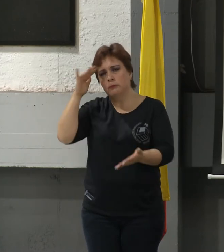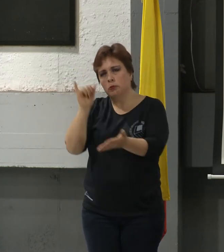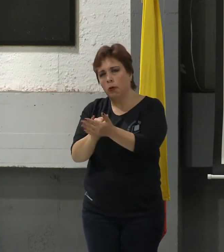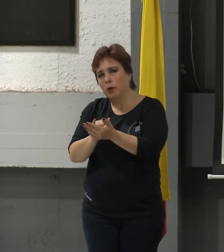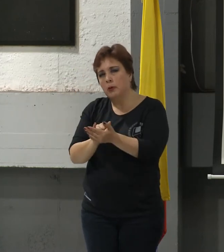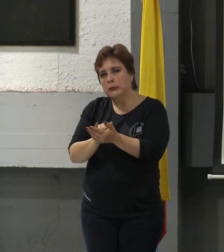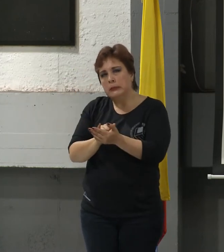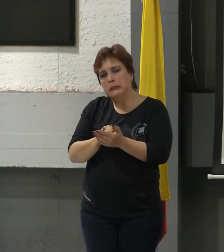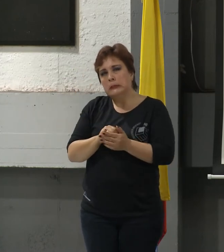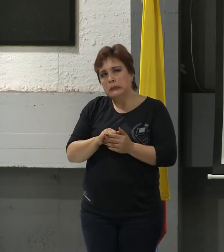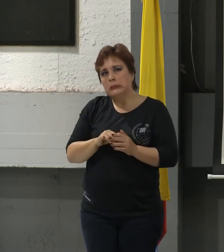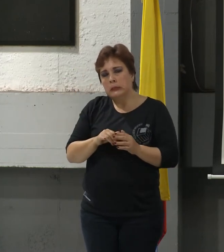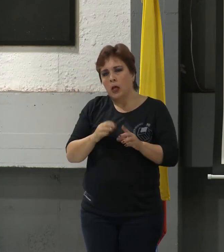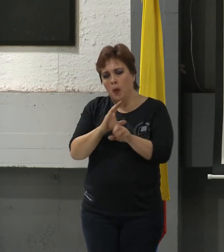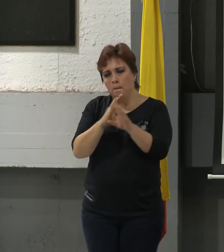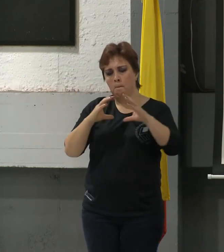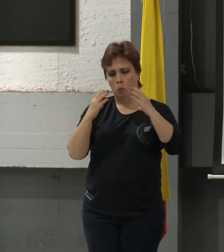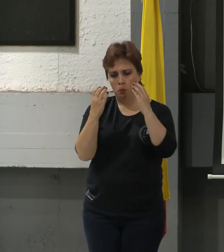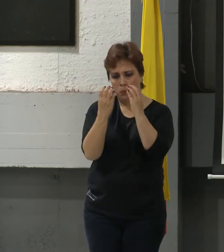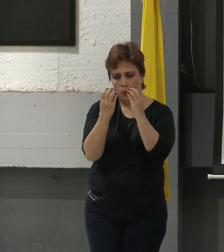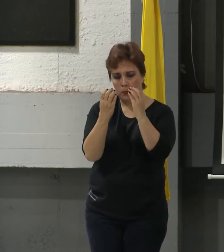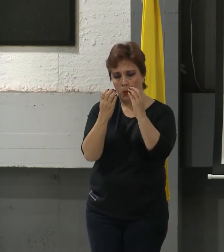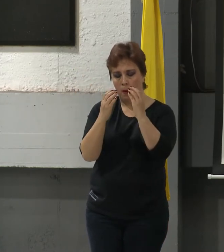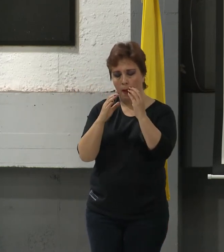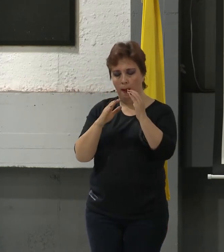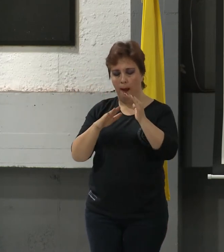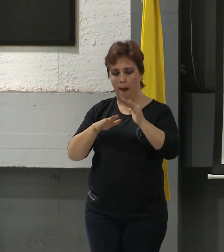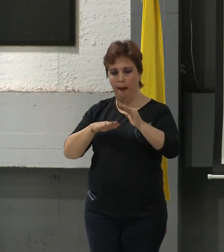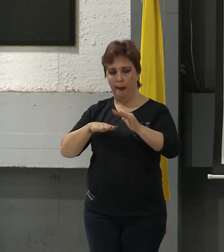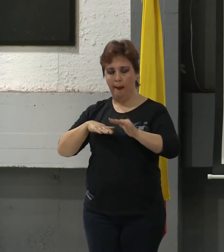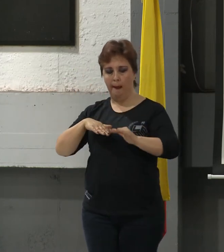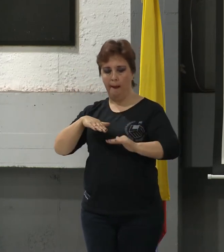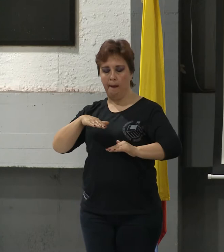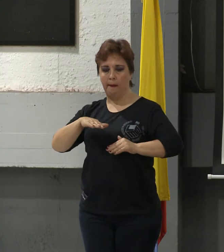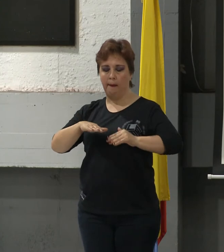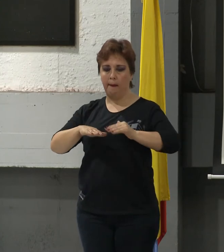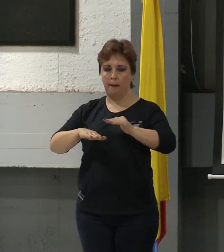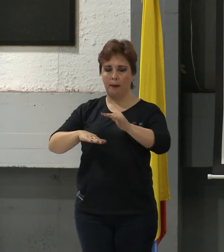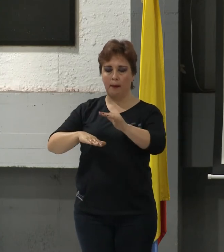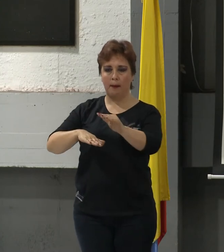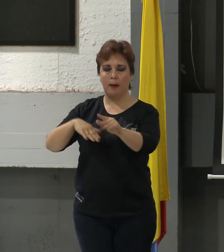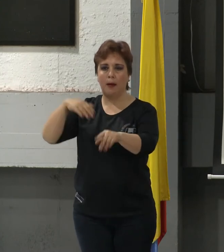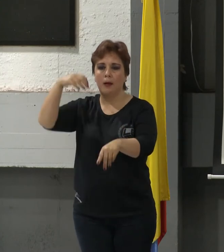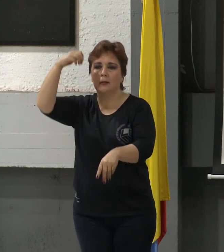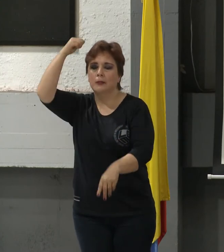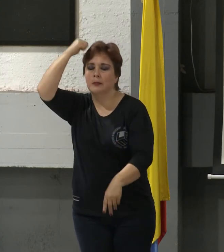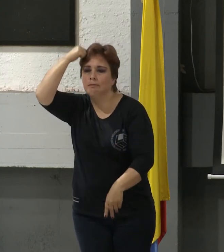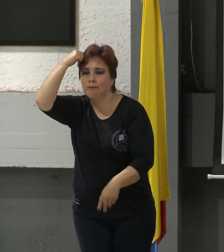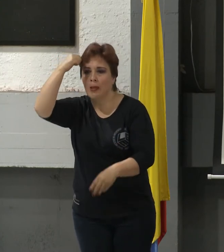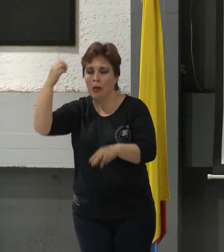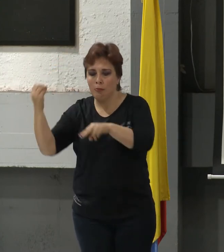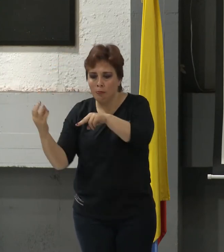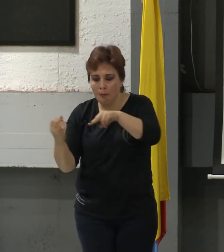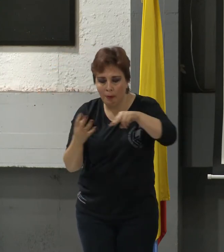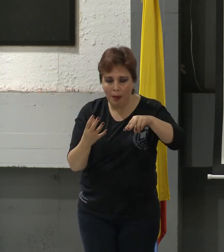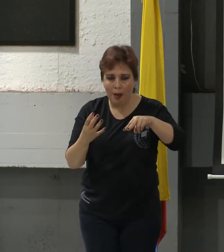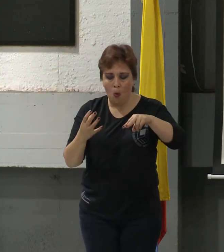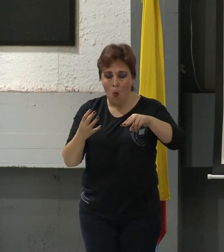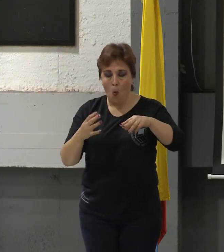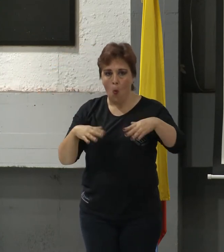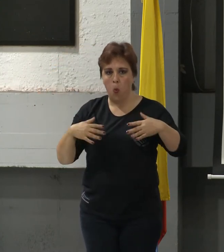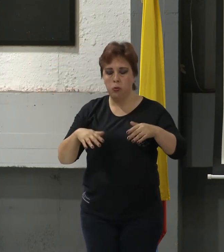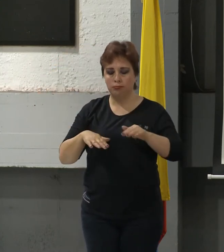muy importantes para la pedagogía para la educación vivir en medio de la diferencia